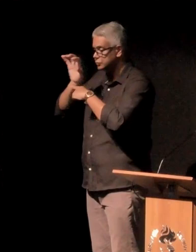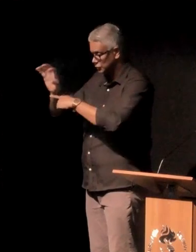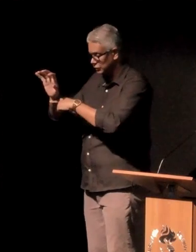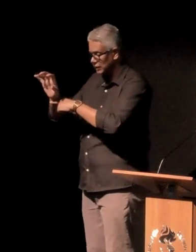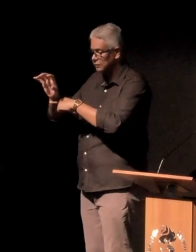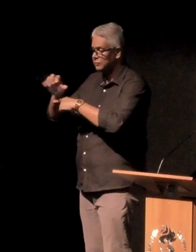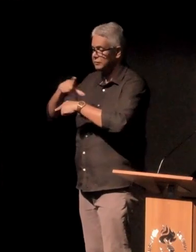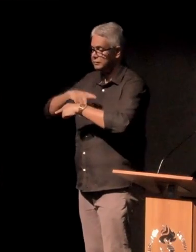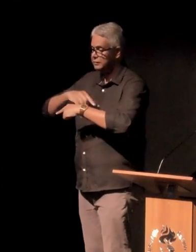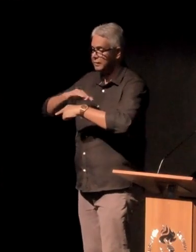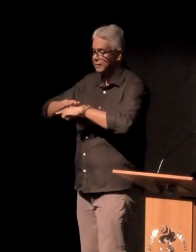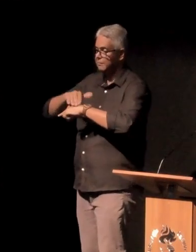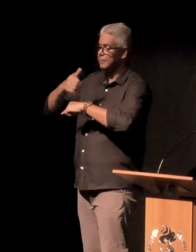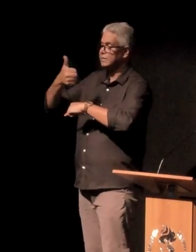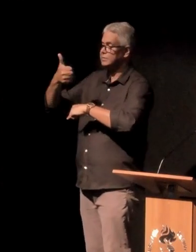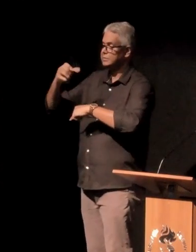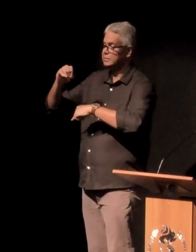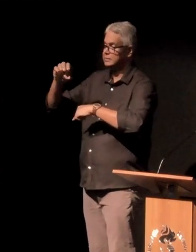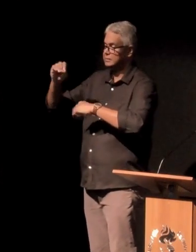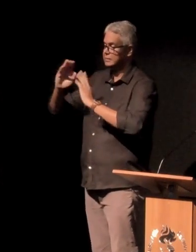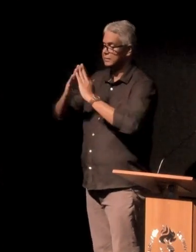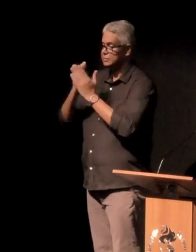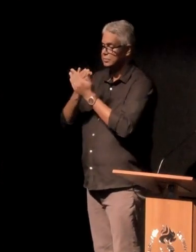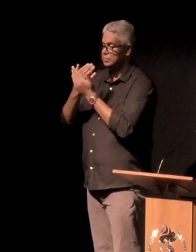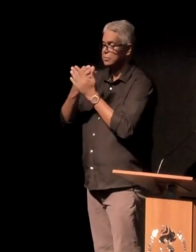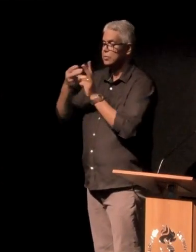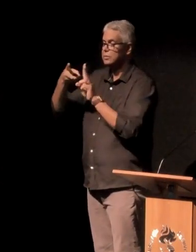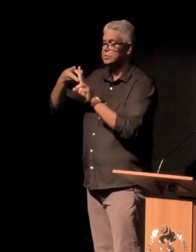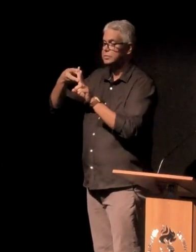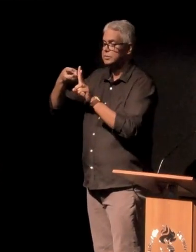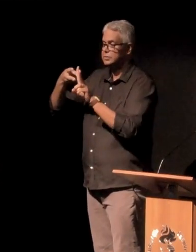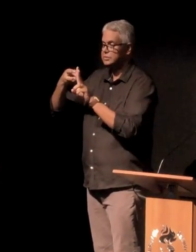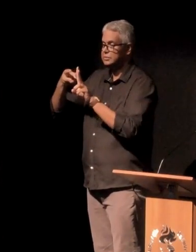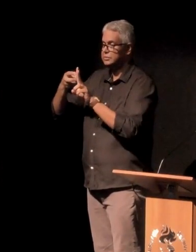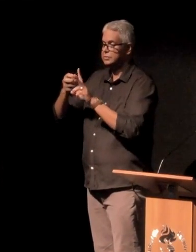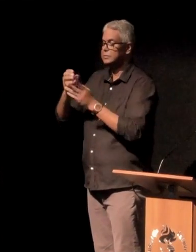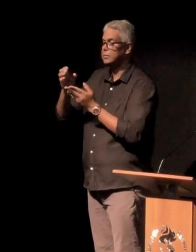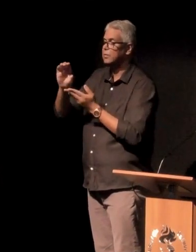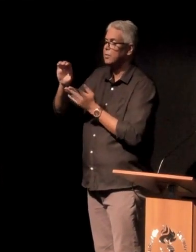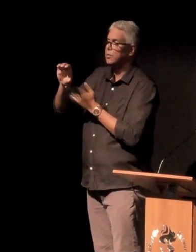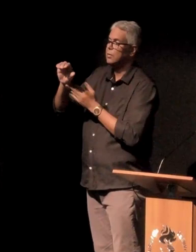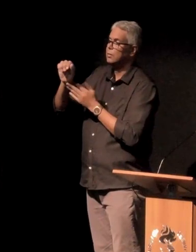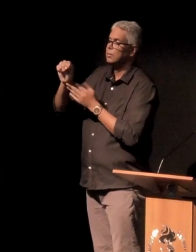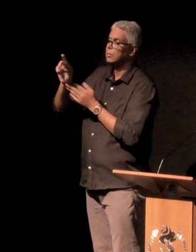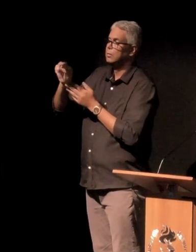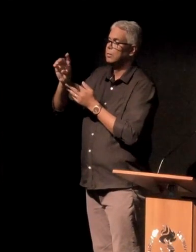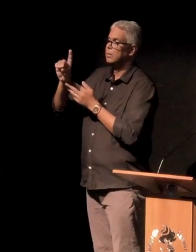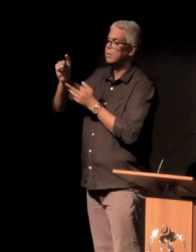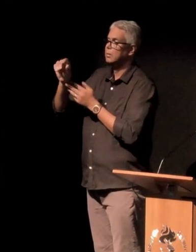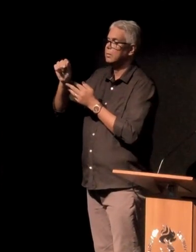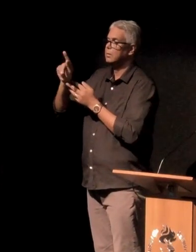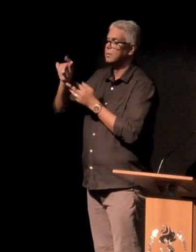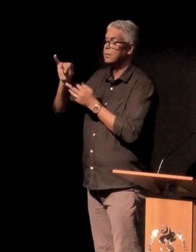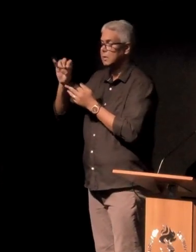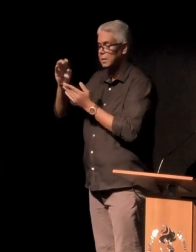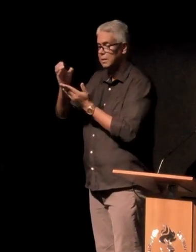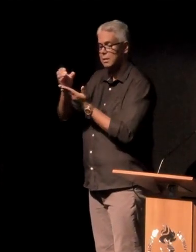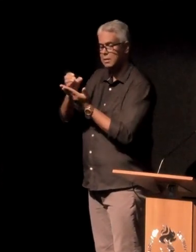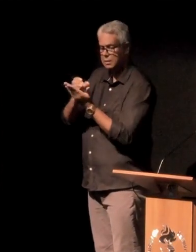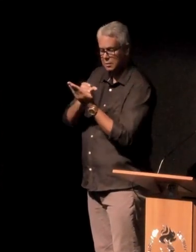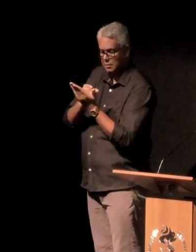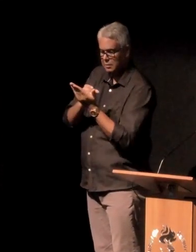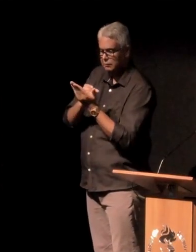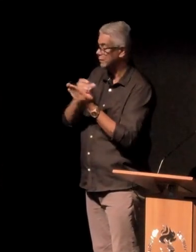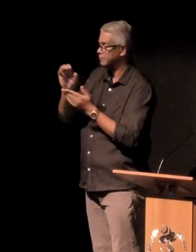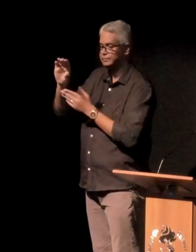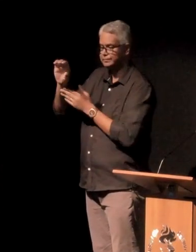estaduais sem escolas indígenas então o cardápio dessas escolas precisa ser um cardápio feito para